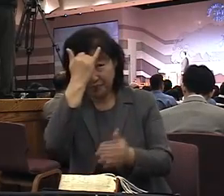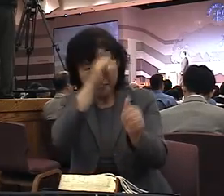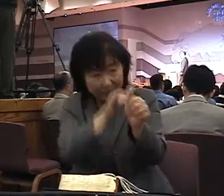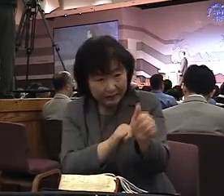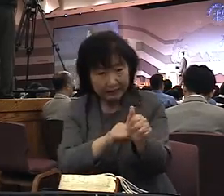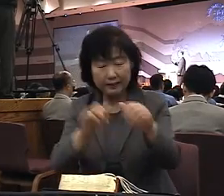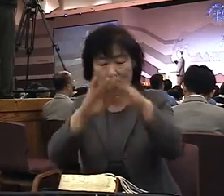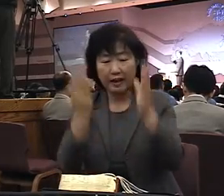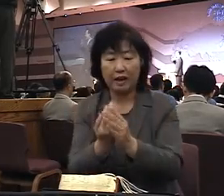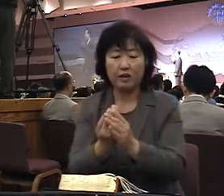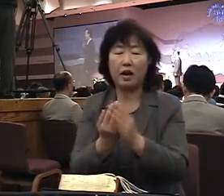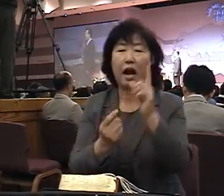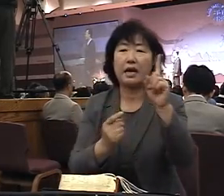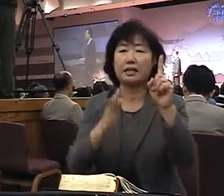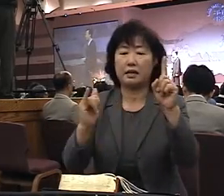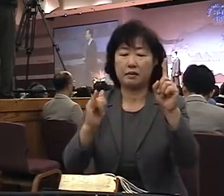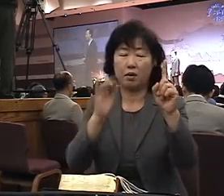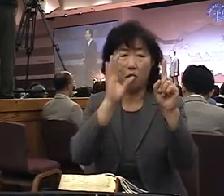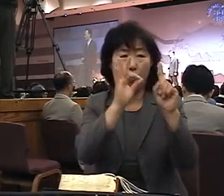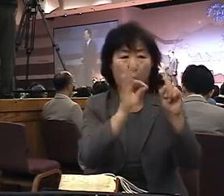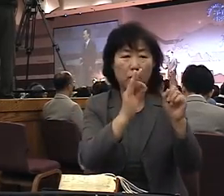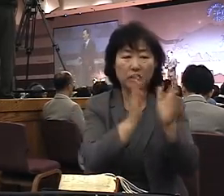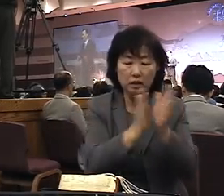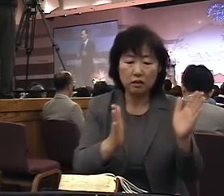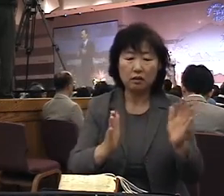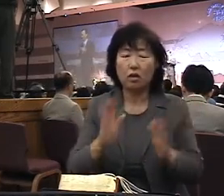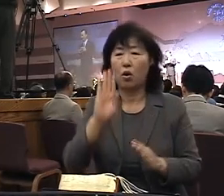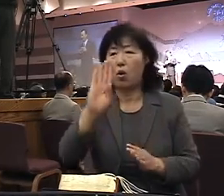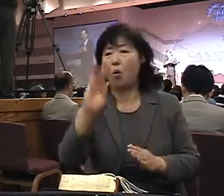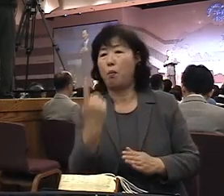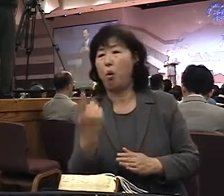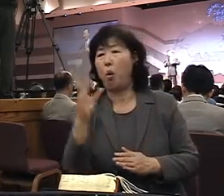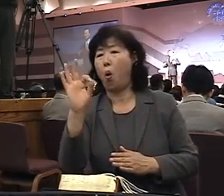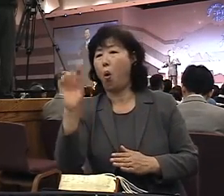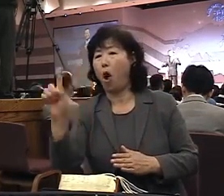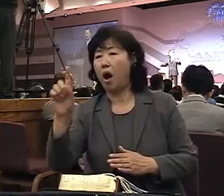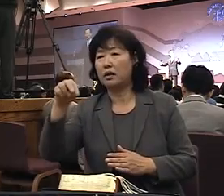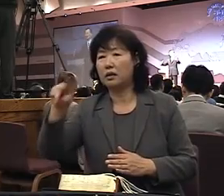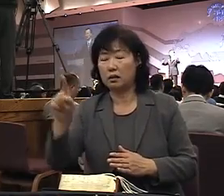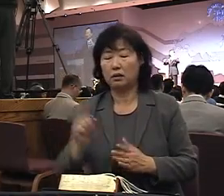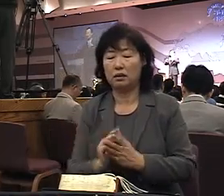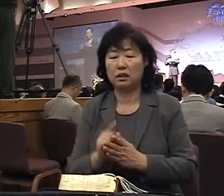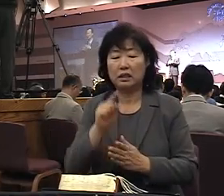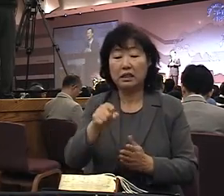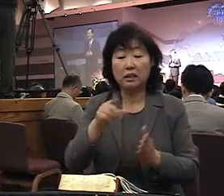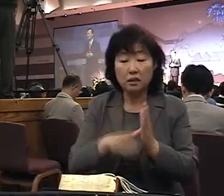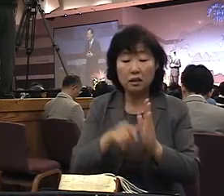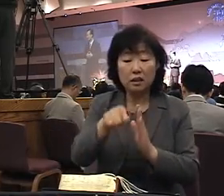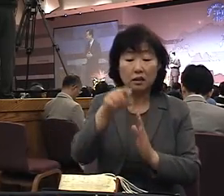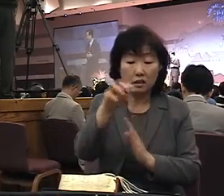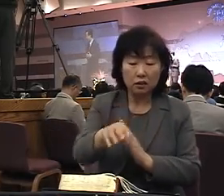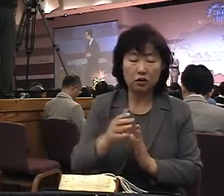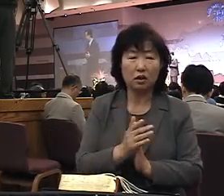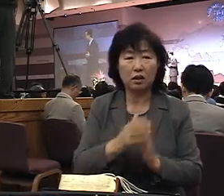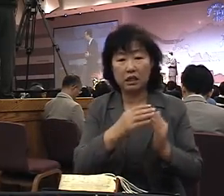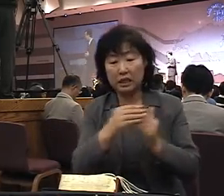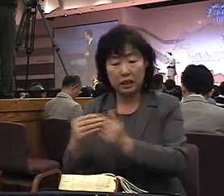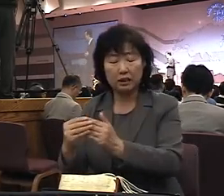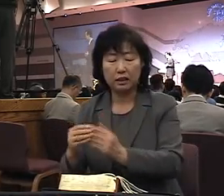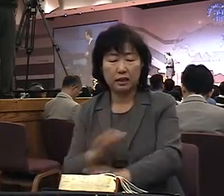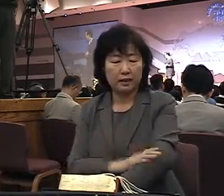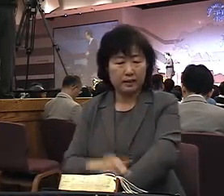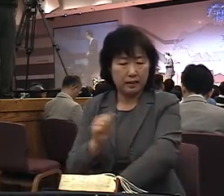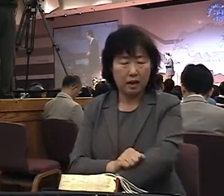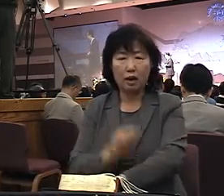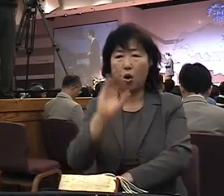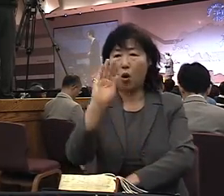한 사람에게 그가 보이기 시작합니다. 보아스. 그때 그 지역에 그래도 리더였고 잘 사는